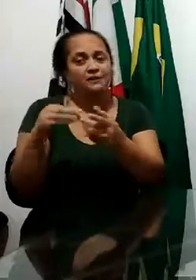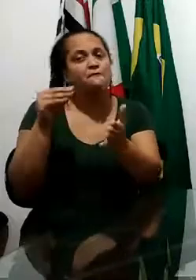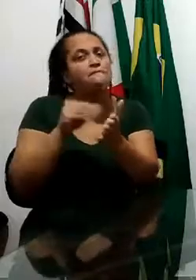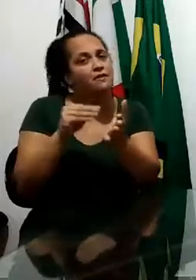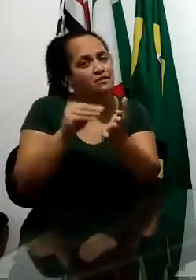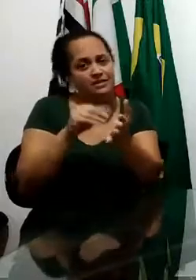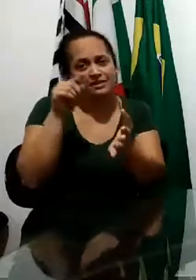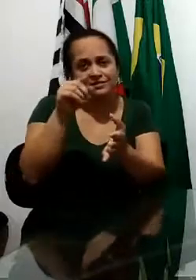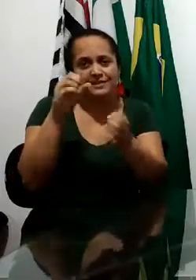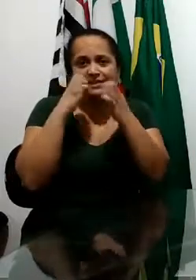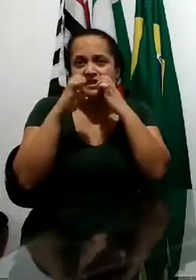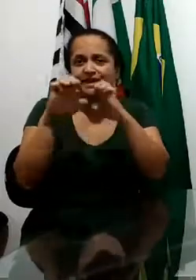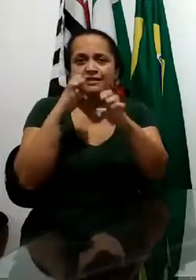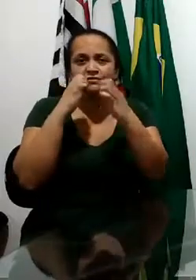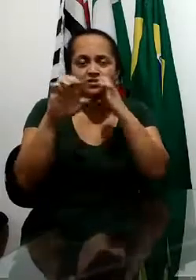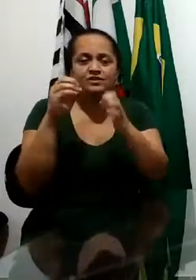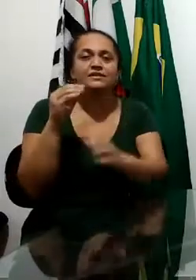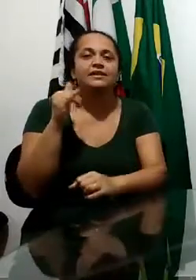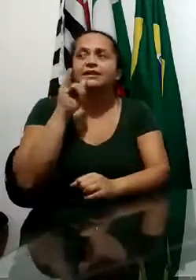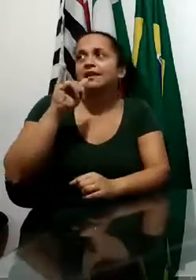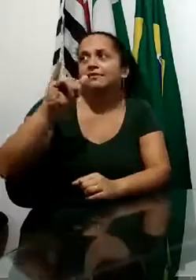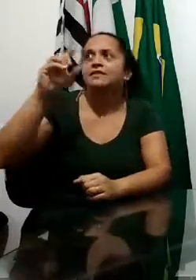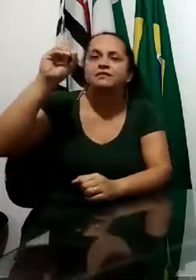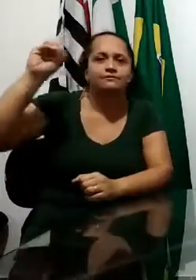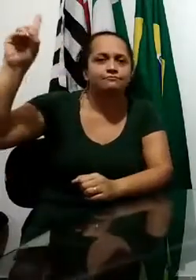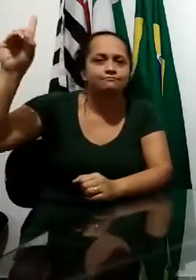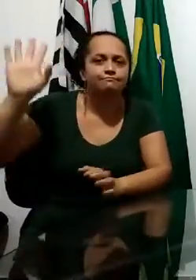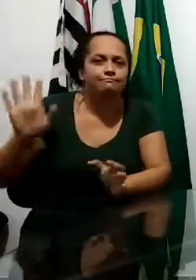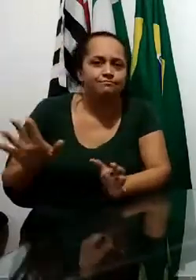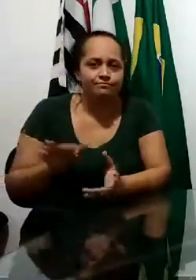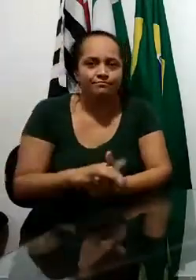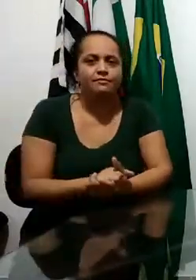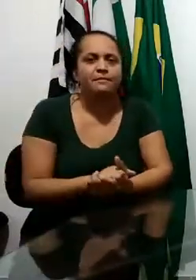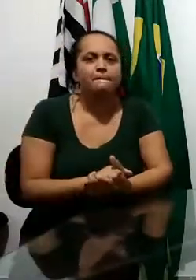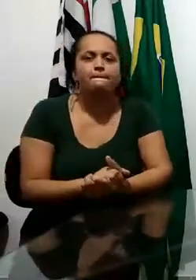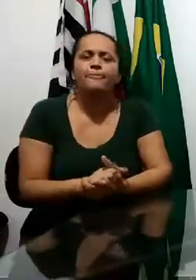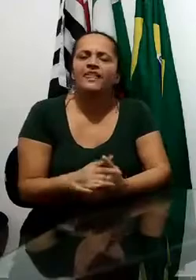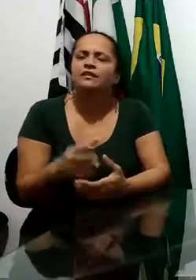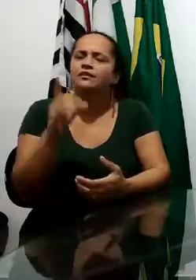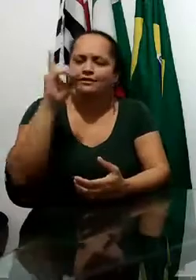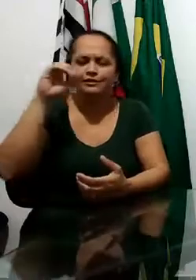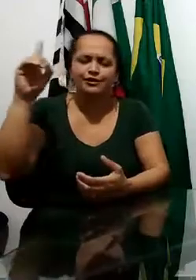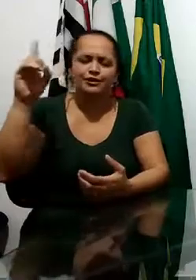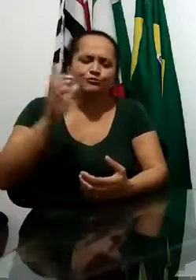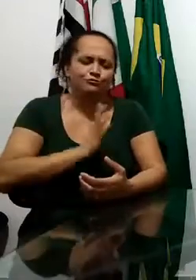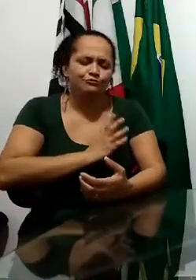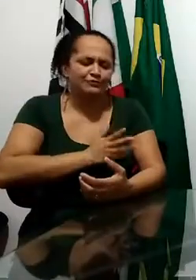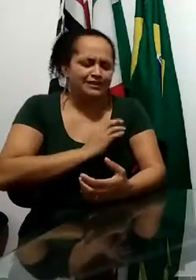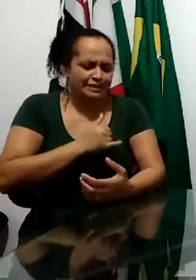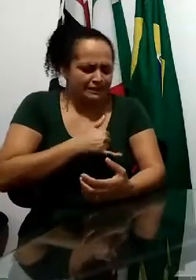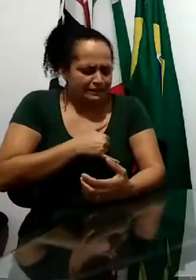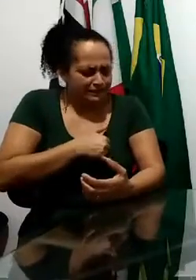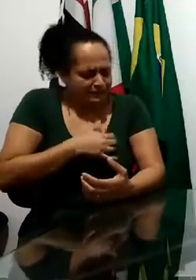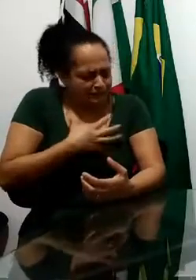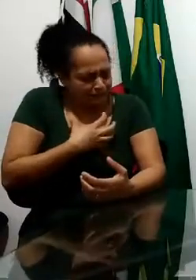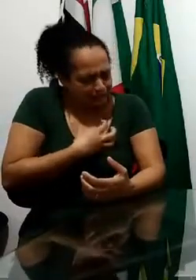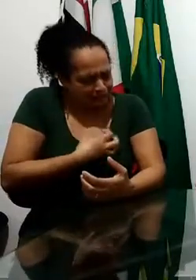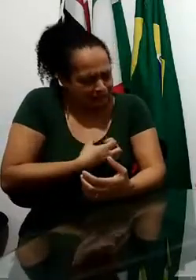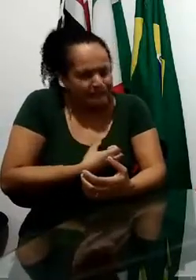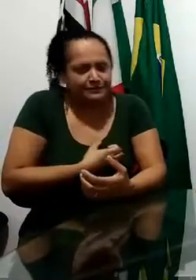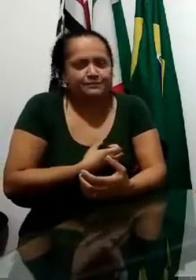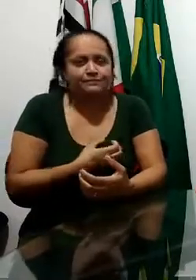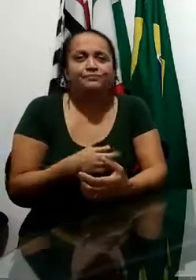para a eternidade sem Deus. E isso dói no coração do Pai. E